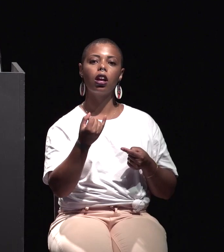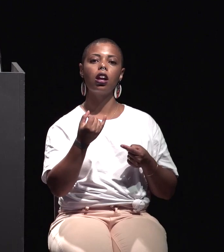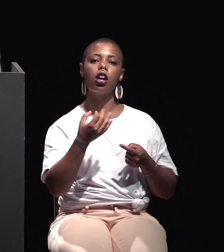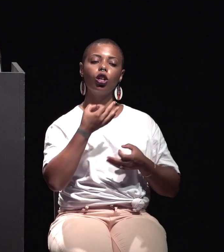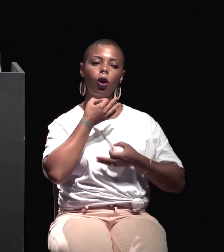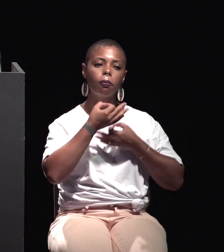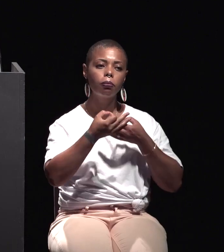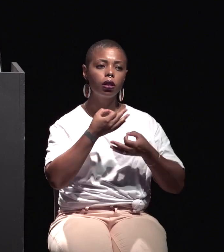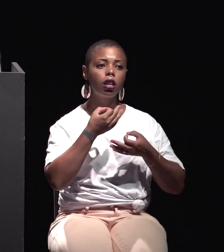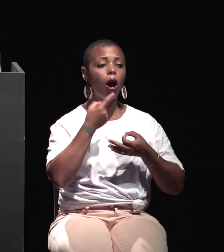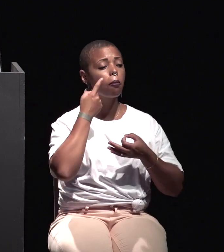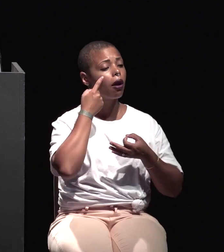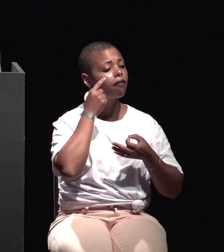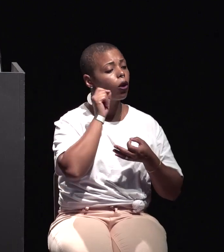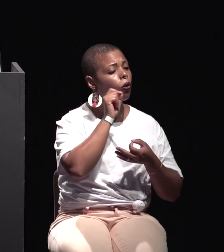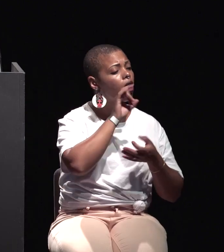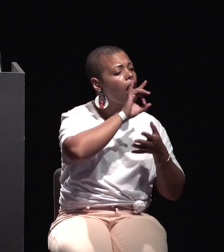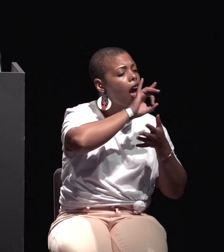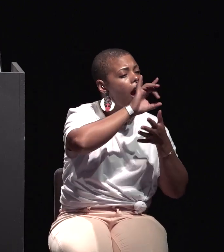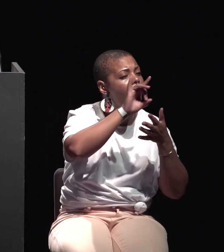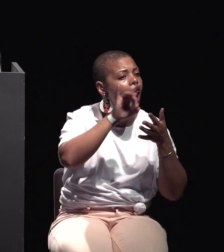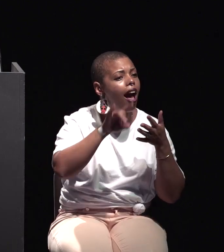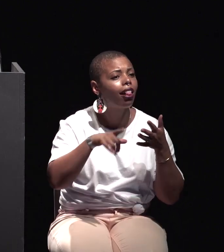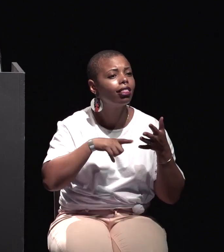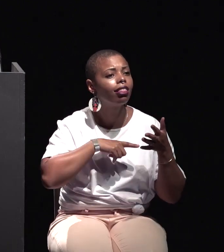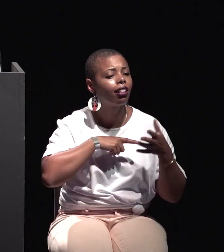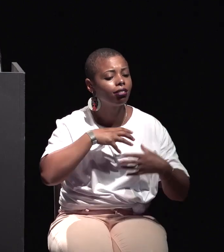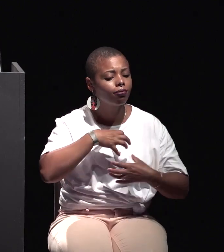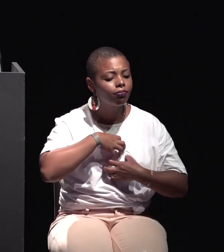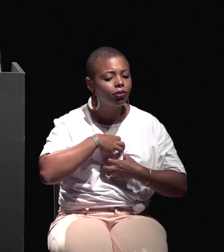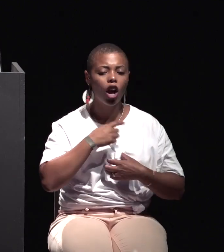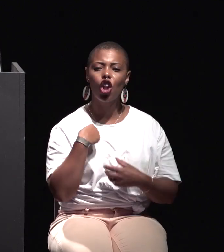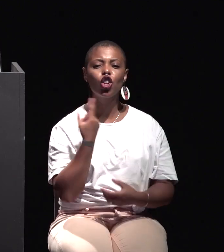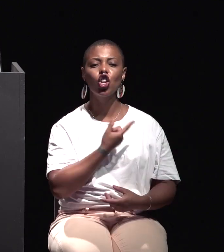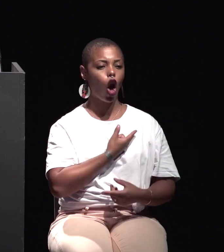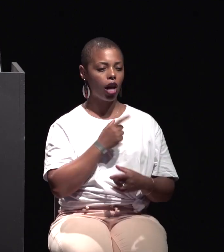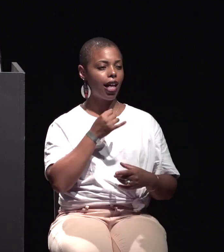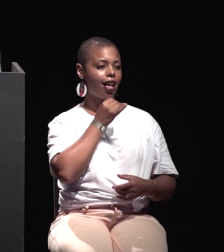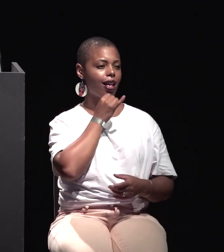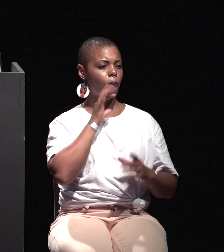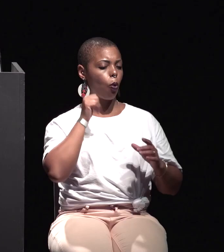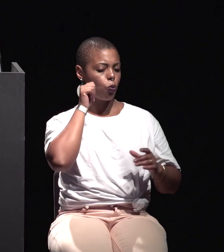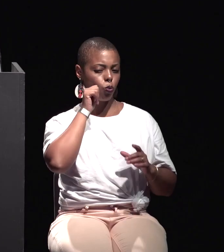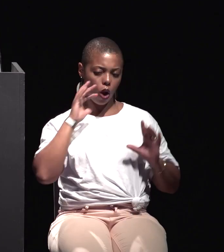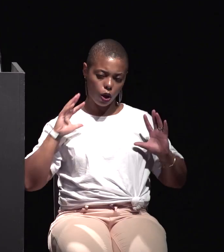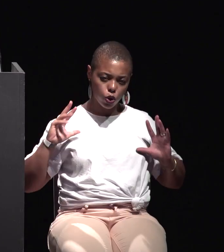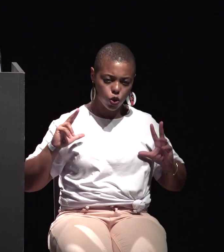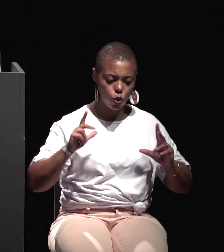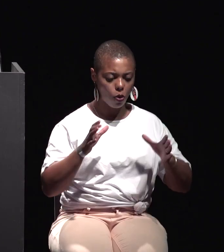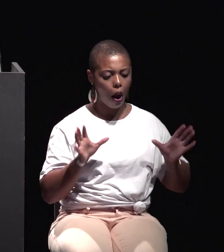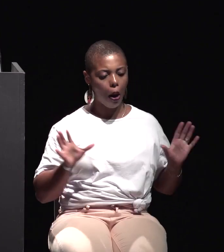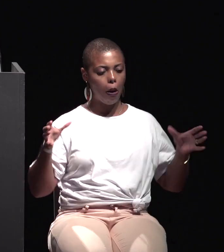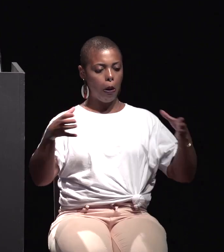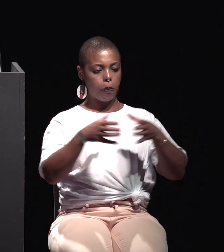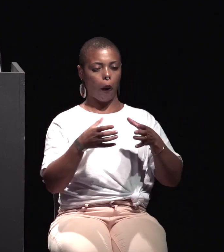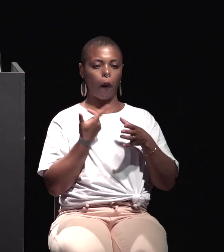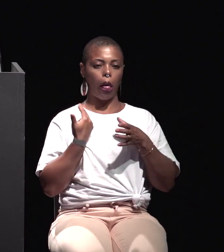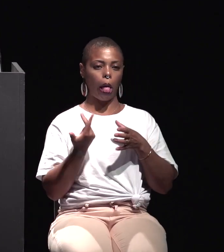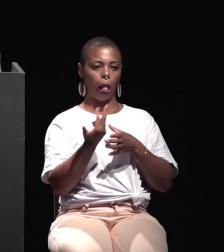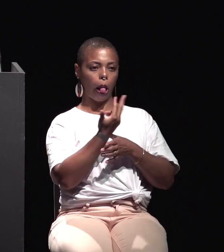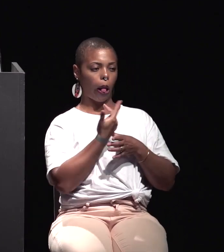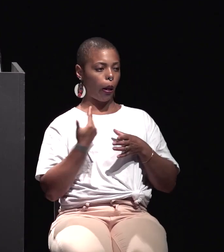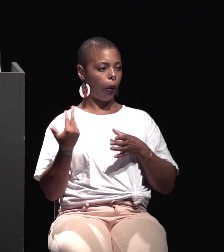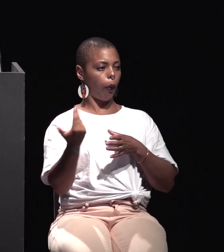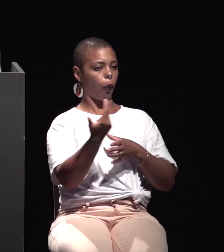singular em suas produções. Nós não somos um bloco monolítico, escritora negra,